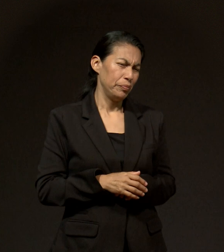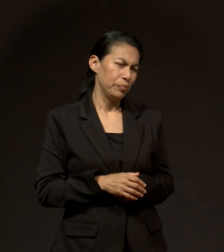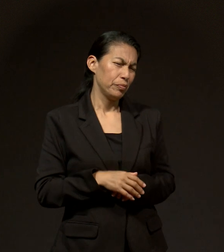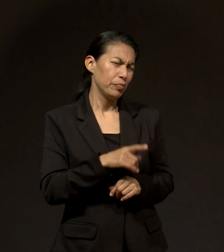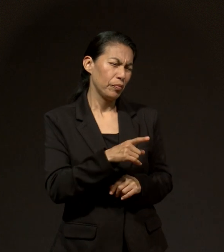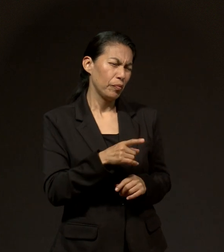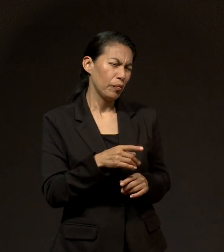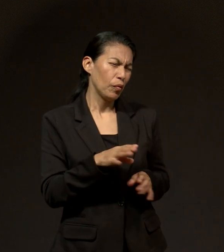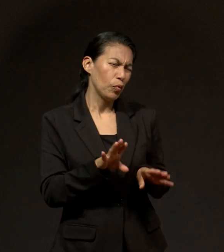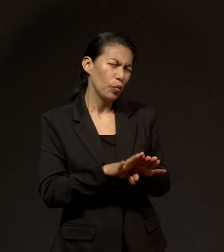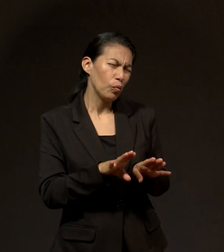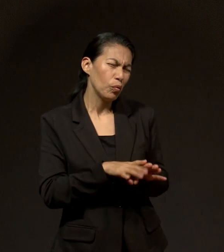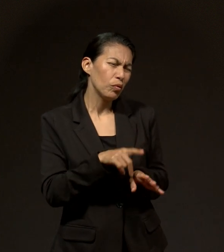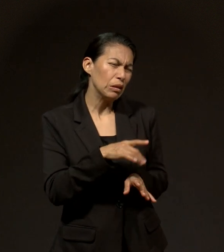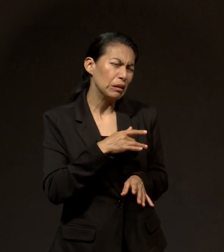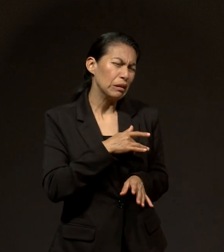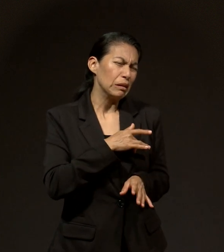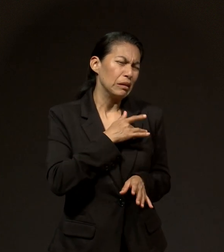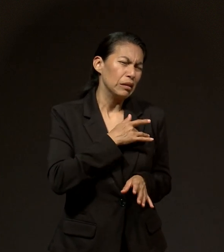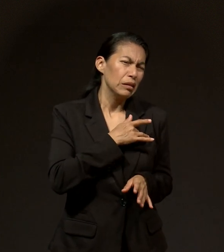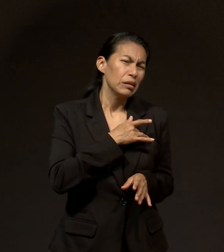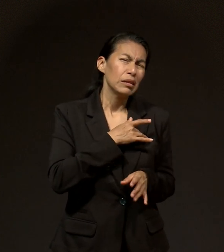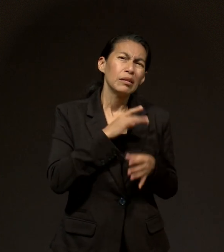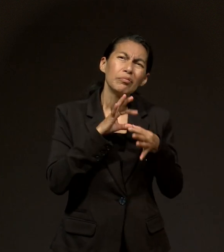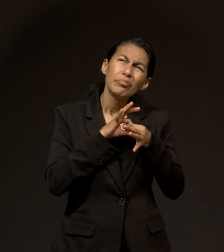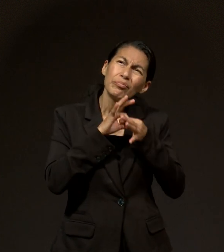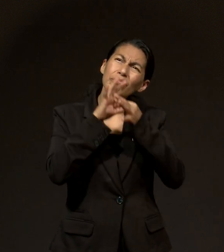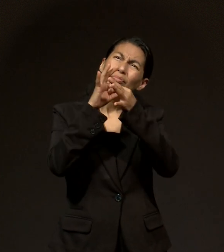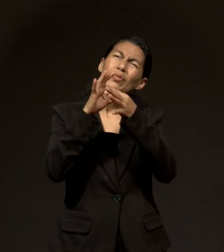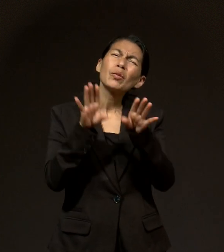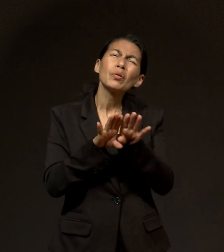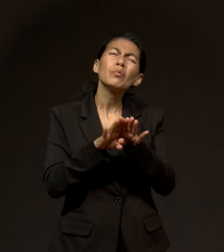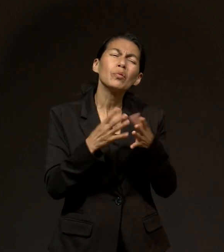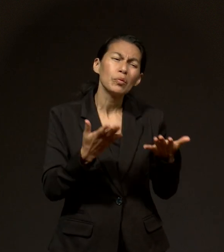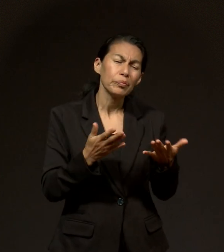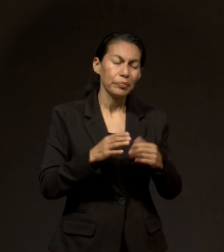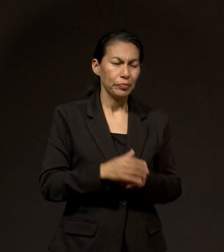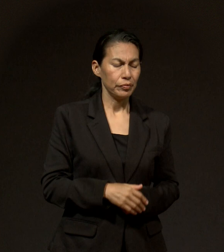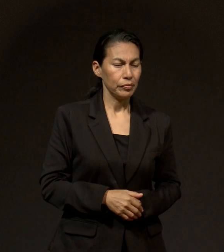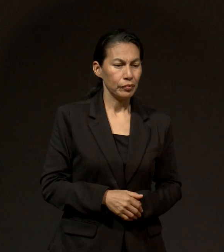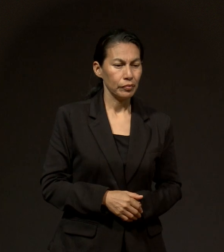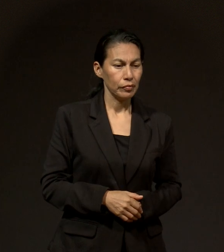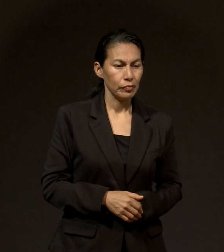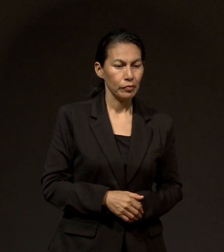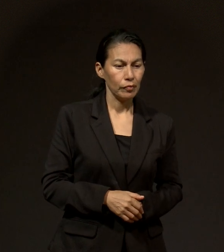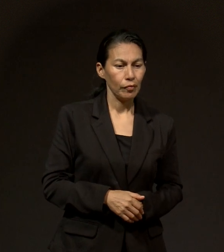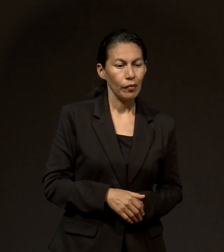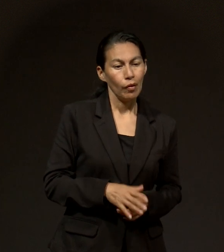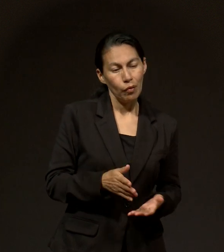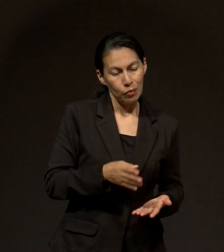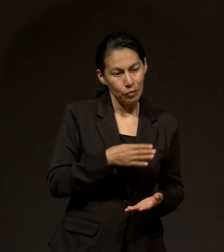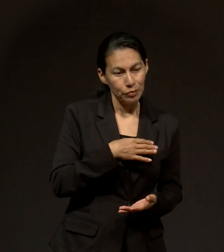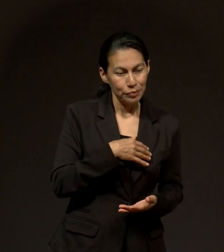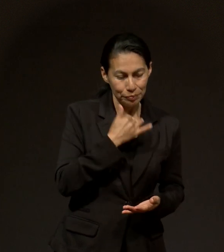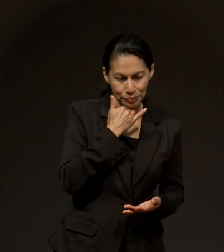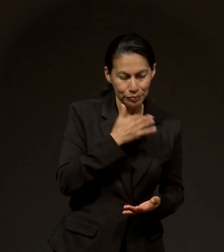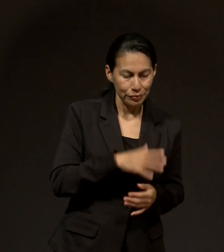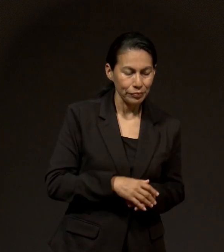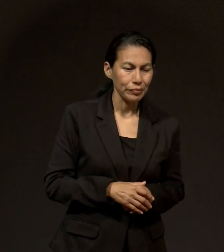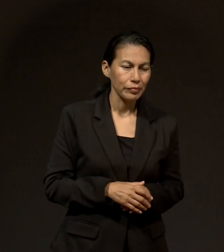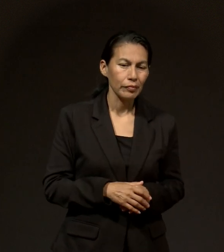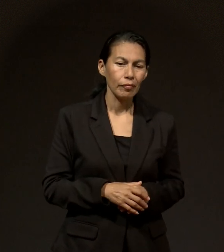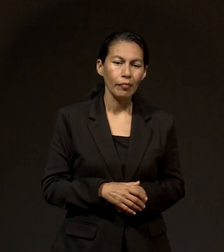deseo que tuviste de una entrega más completa a Jesucristo? Cuéntanos algo de esa decisión, ¿no? Sí,